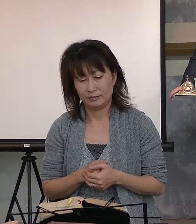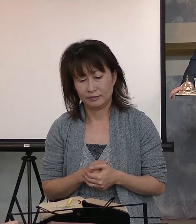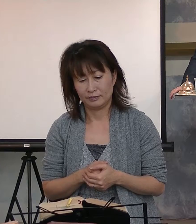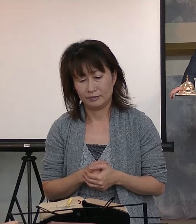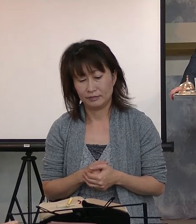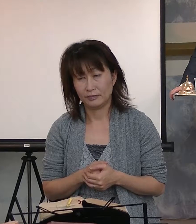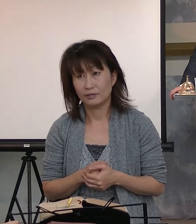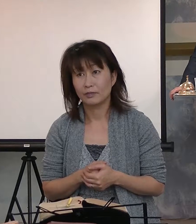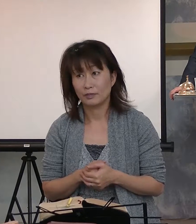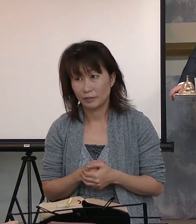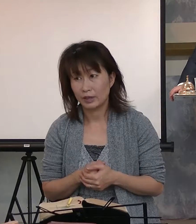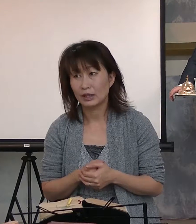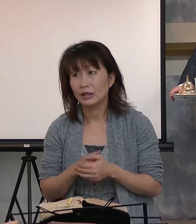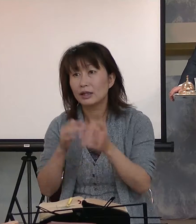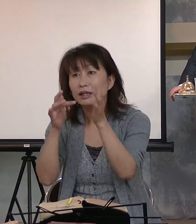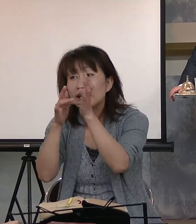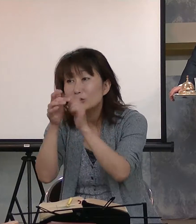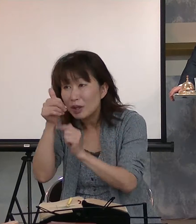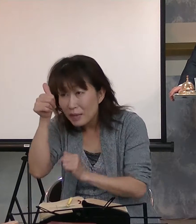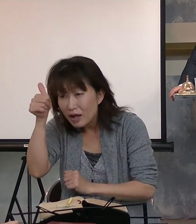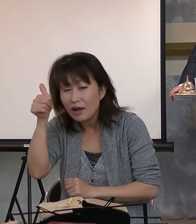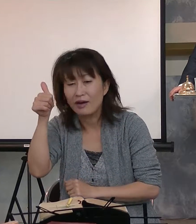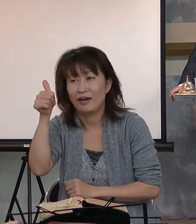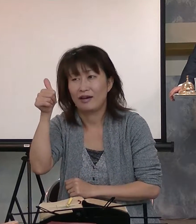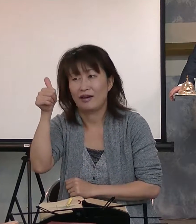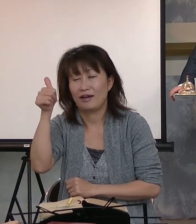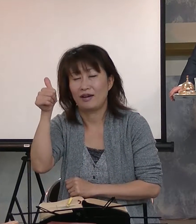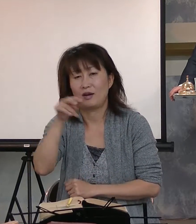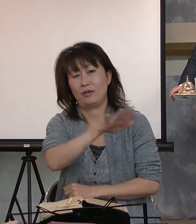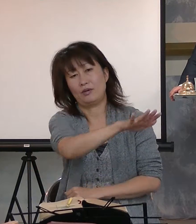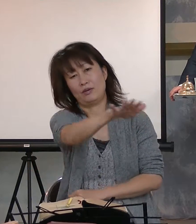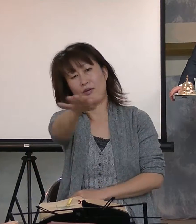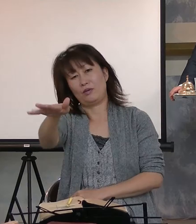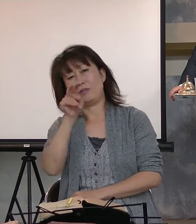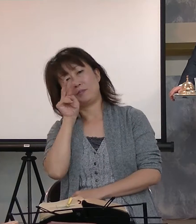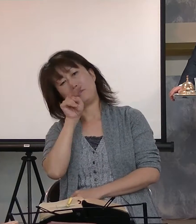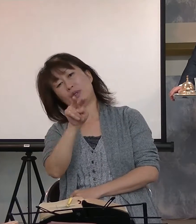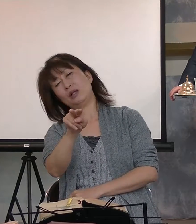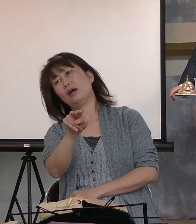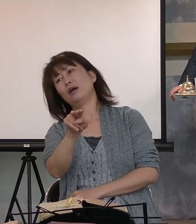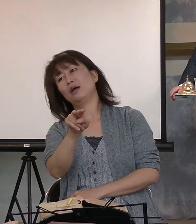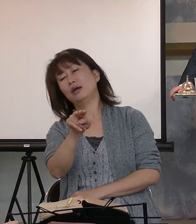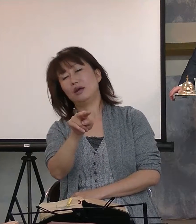イエス様はそれをご覧になった。その